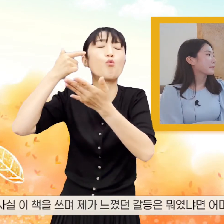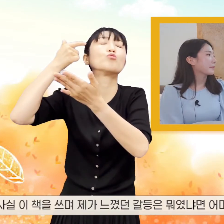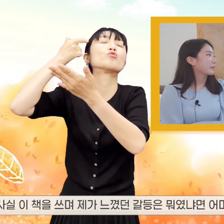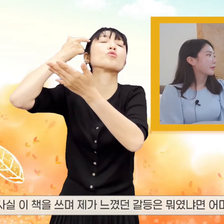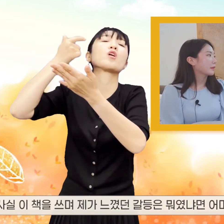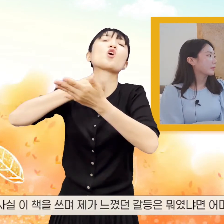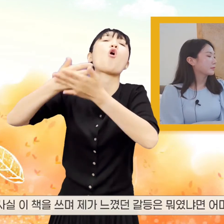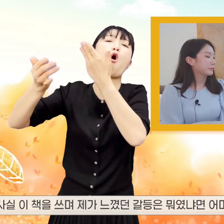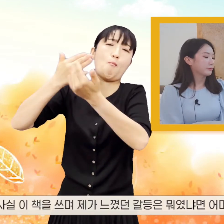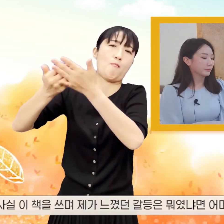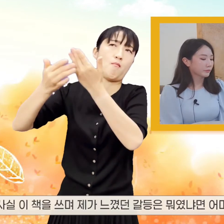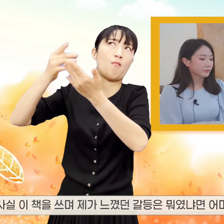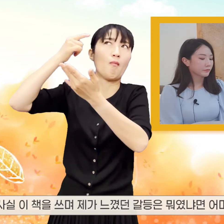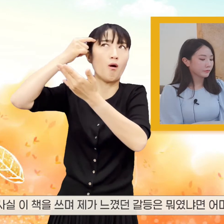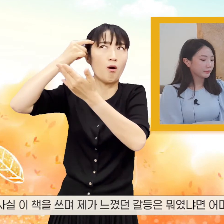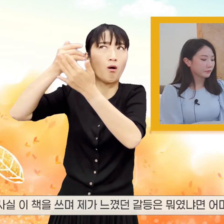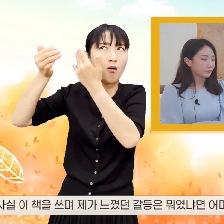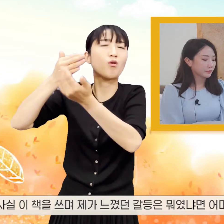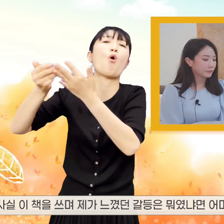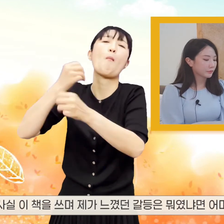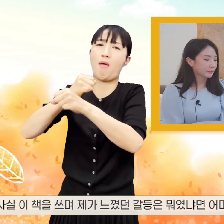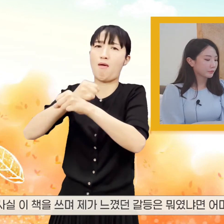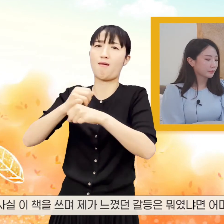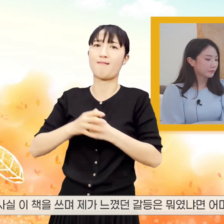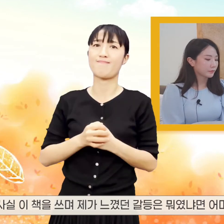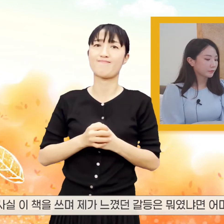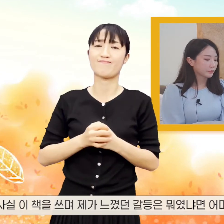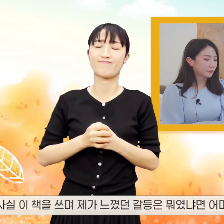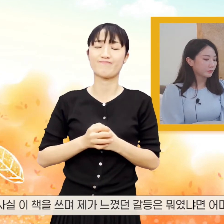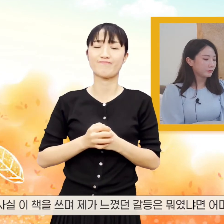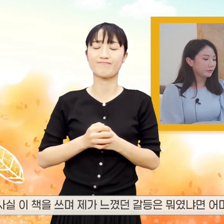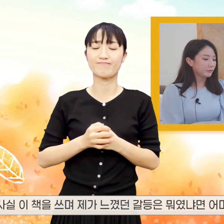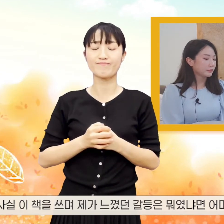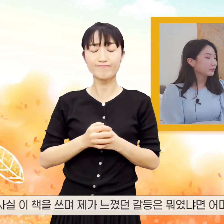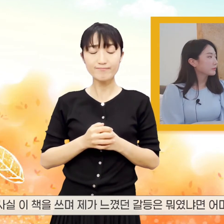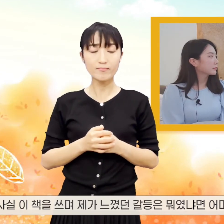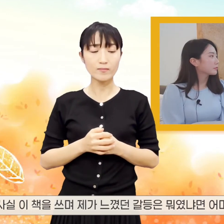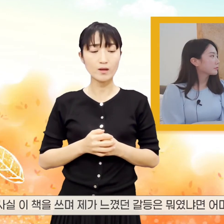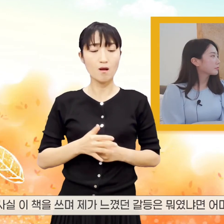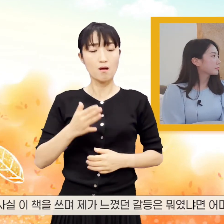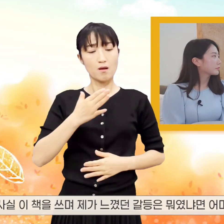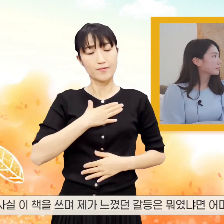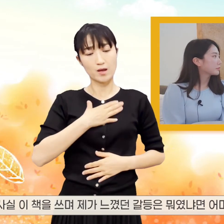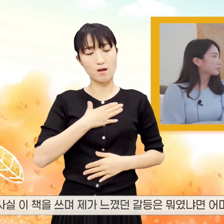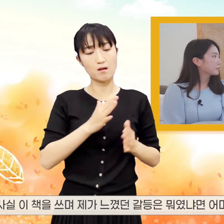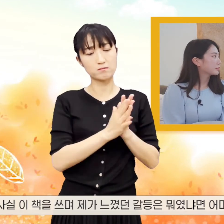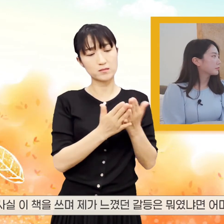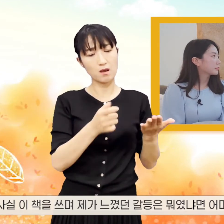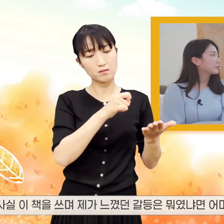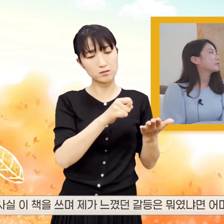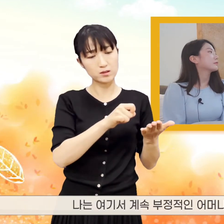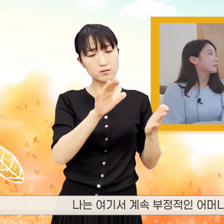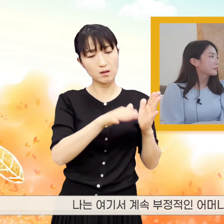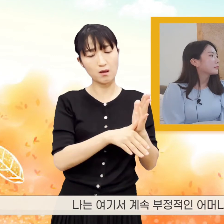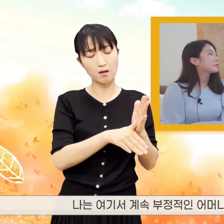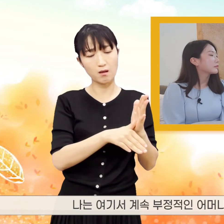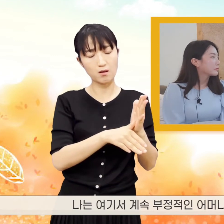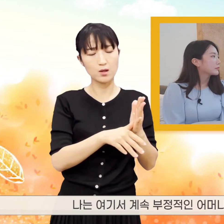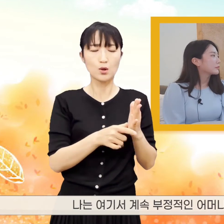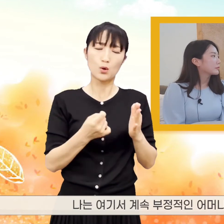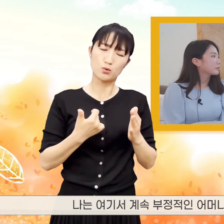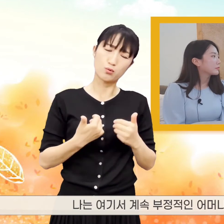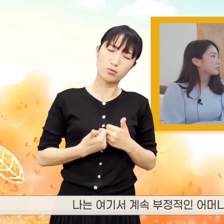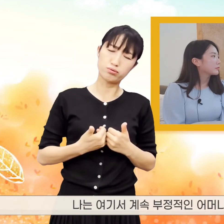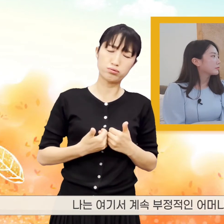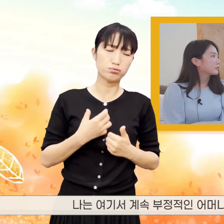저는 이제 이 책을 쓰면서 제가 느꼈던 갈등은 뭐였냐면, 어머니라는 존재가 참 좋은 존재인데